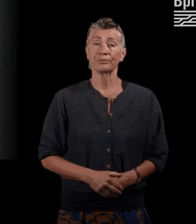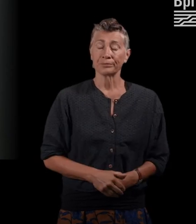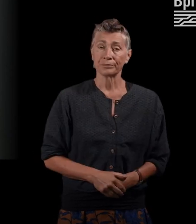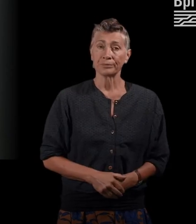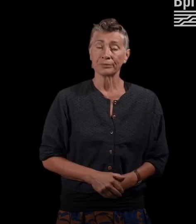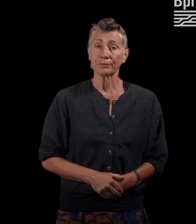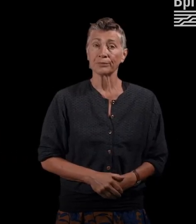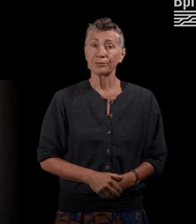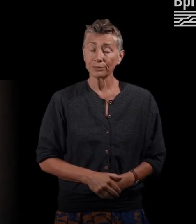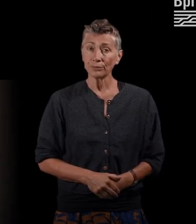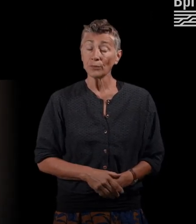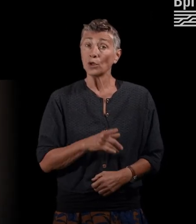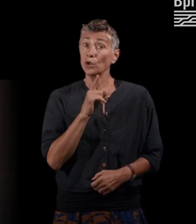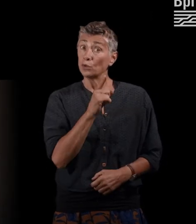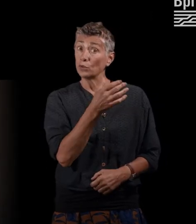Vous dites,